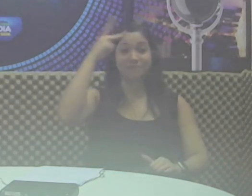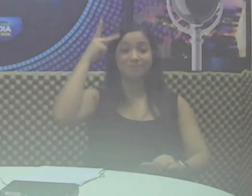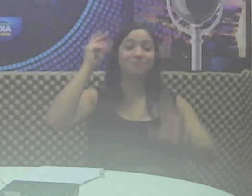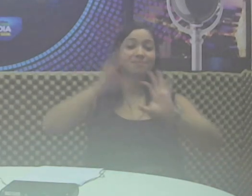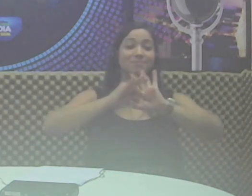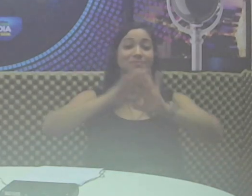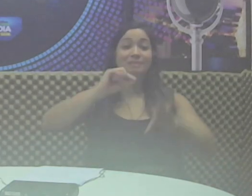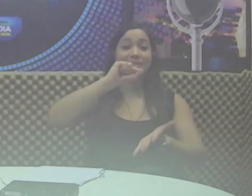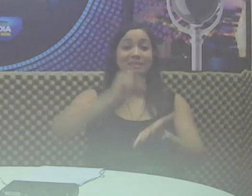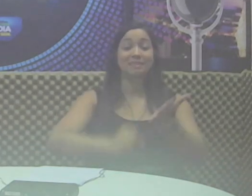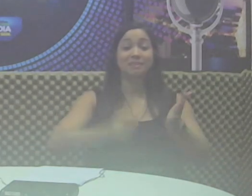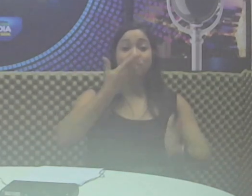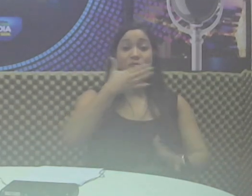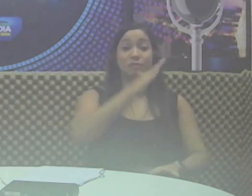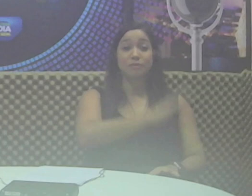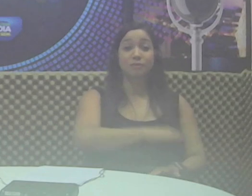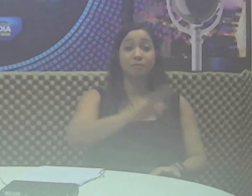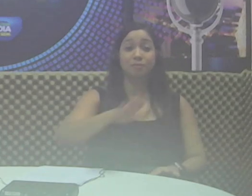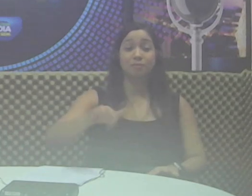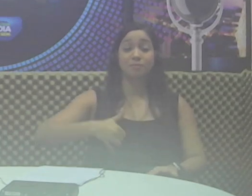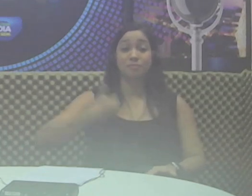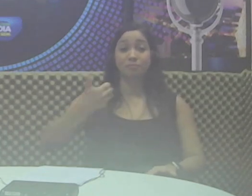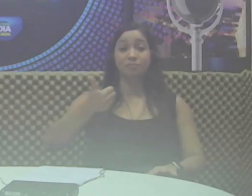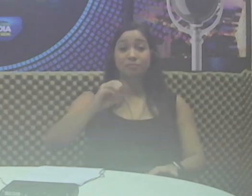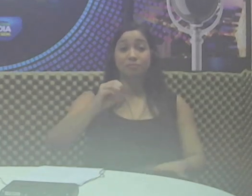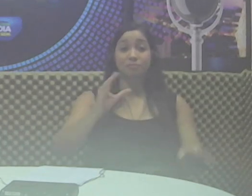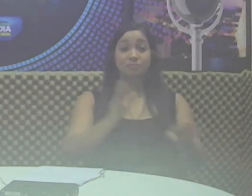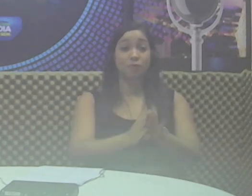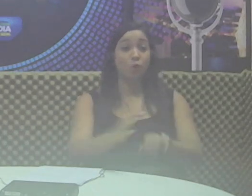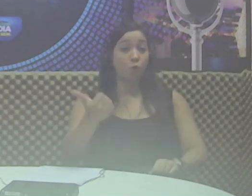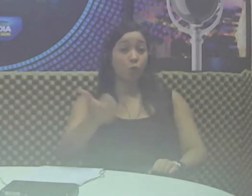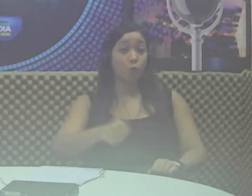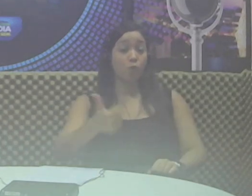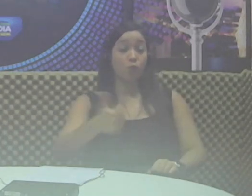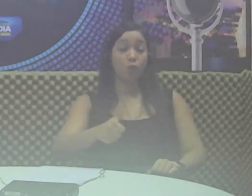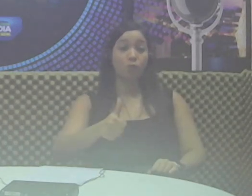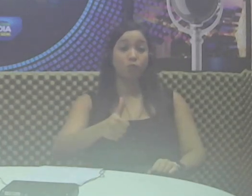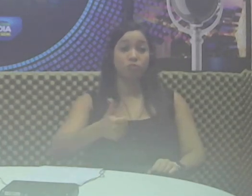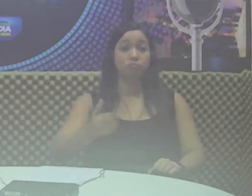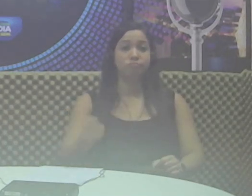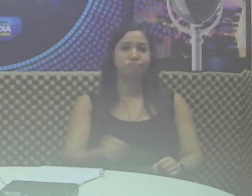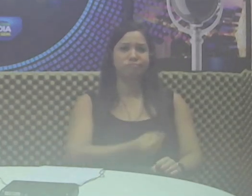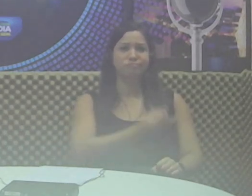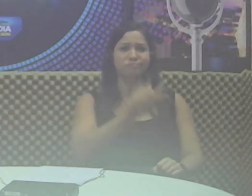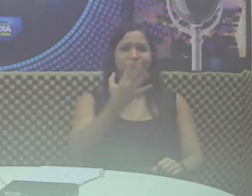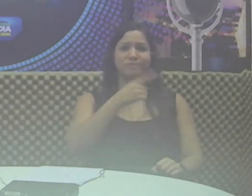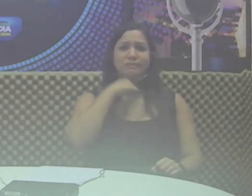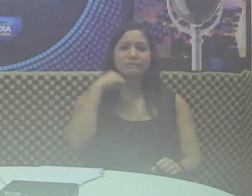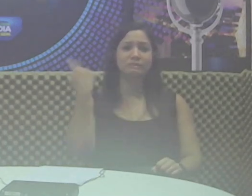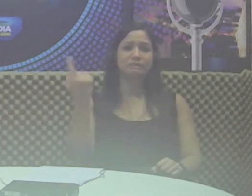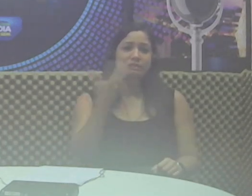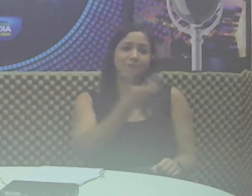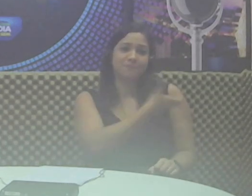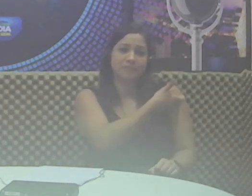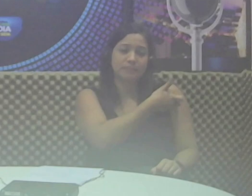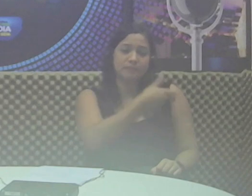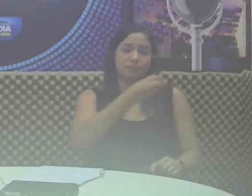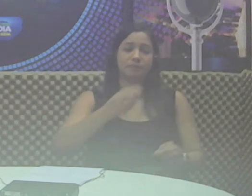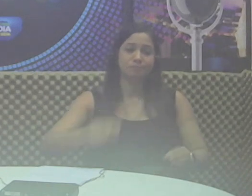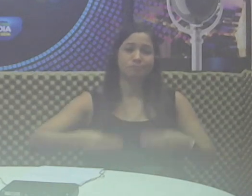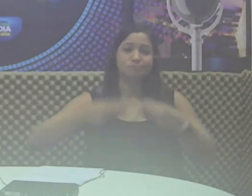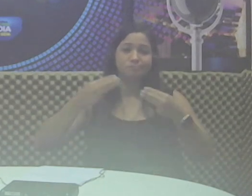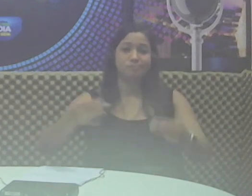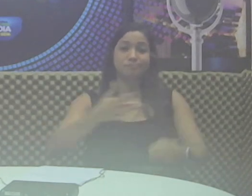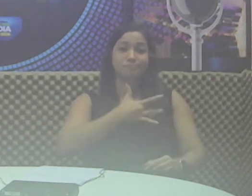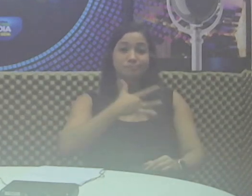cadastro para crianças de 10 a 11 anos, devido ao número insuficiente de doses enviadas pelo Ministério da